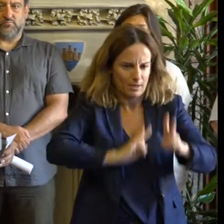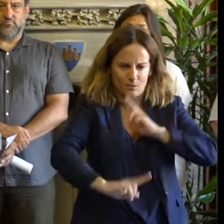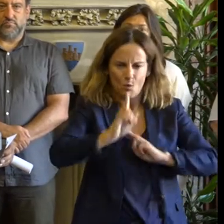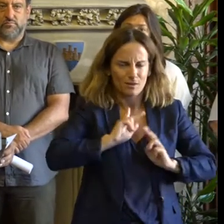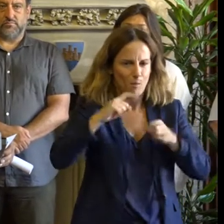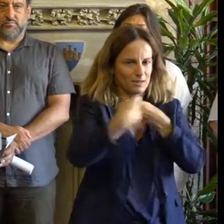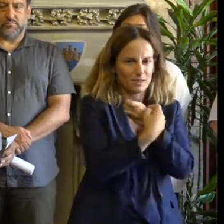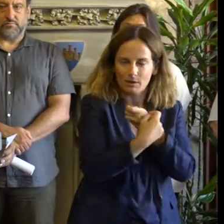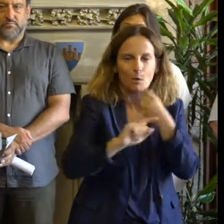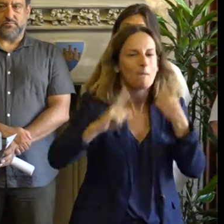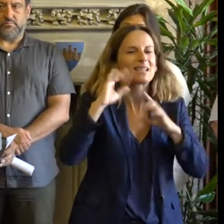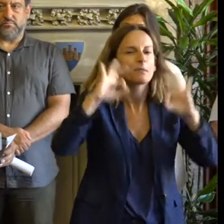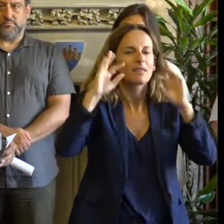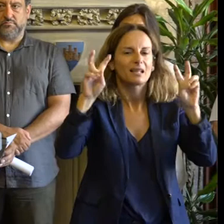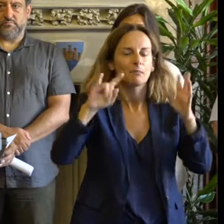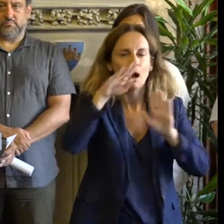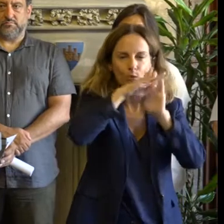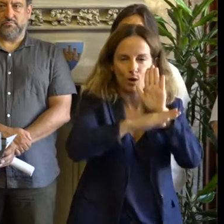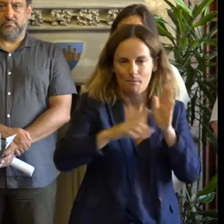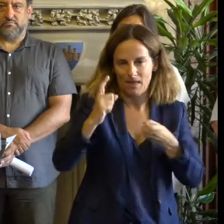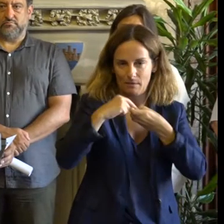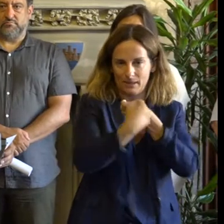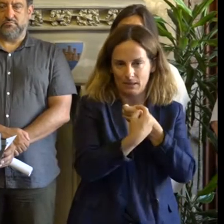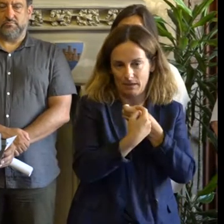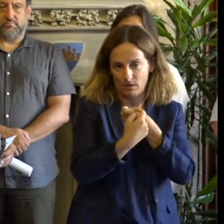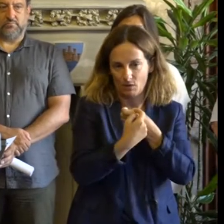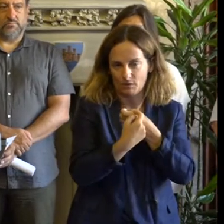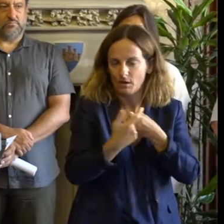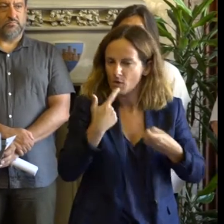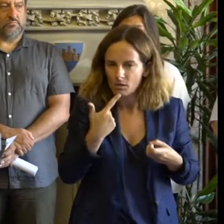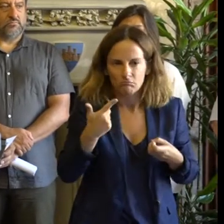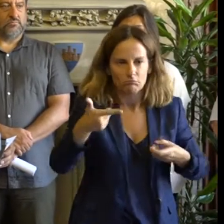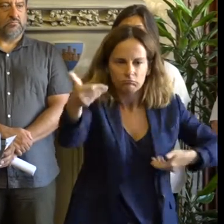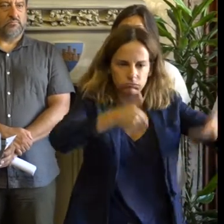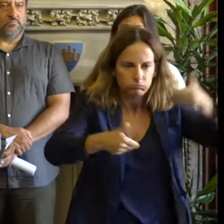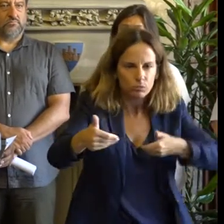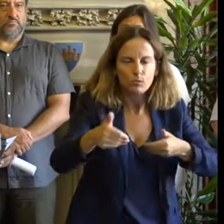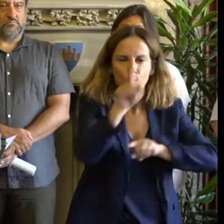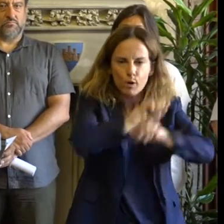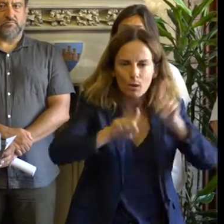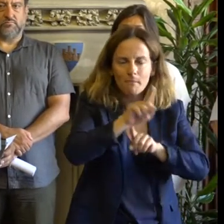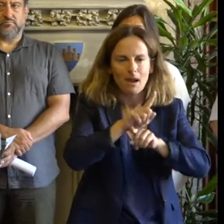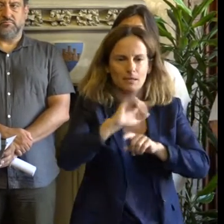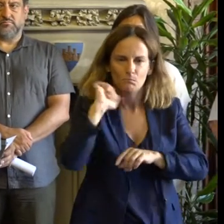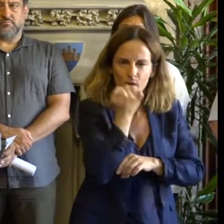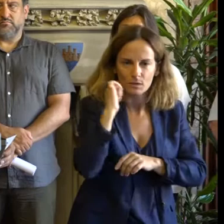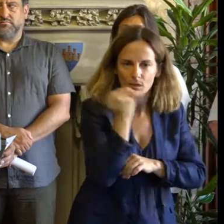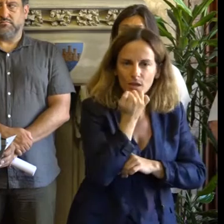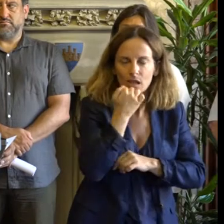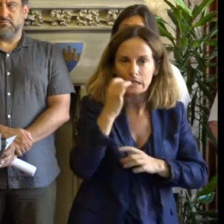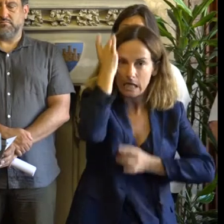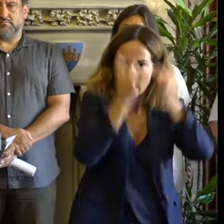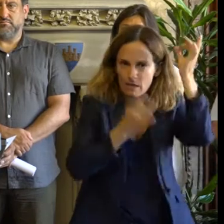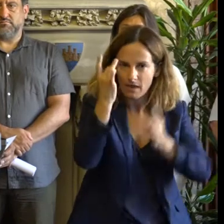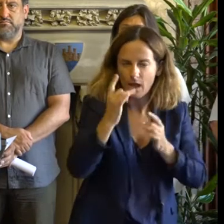de participació, no? Mitjançant la posada a damunt la taula de problemàtiques, de queixes, de suggeriments i especialment